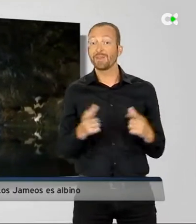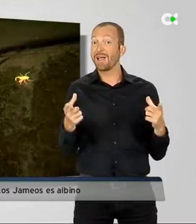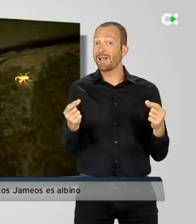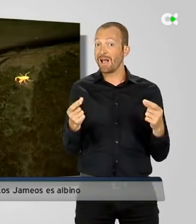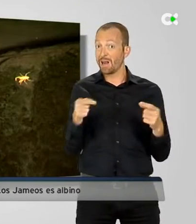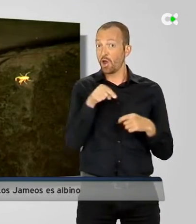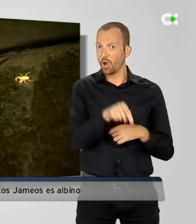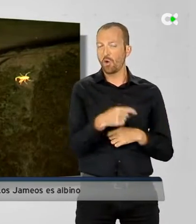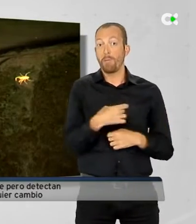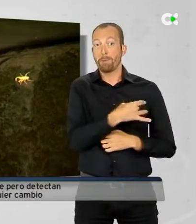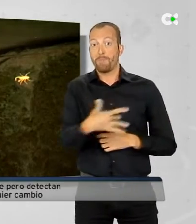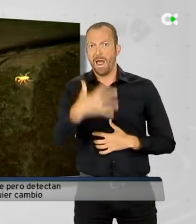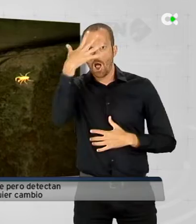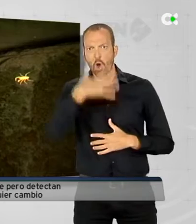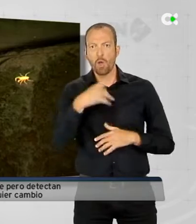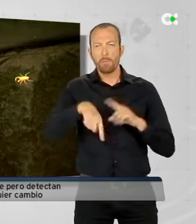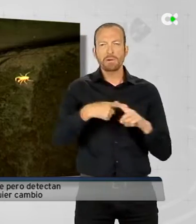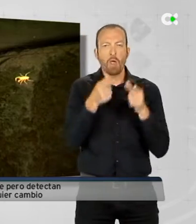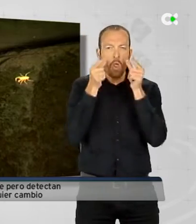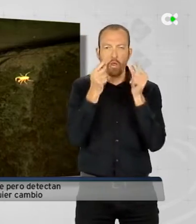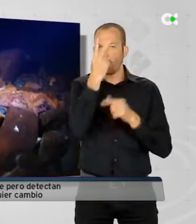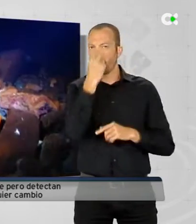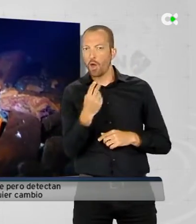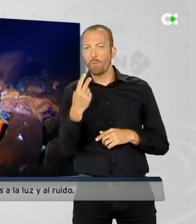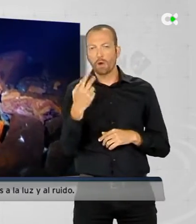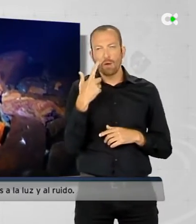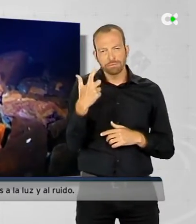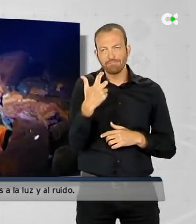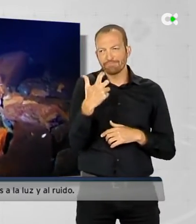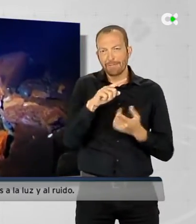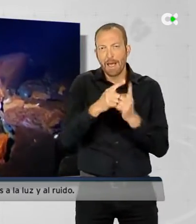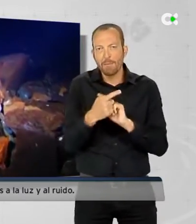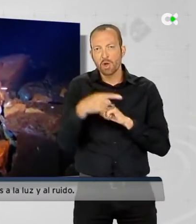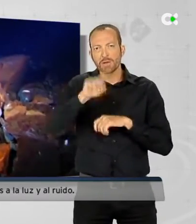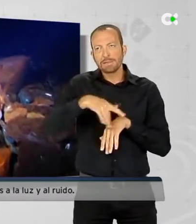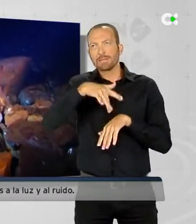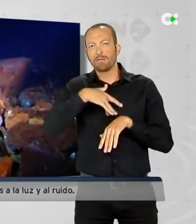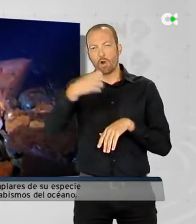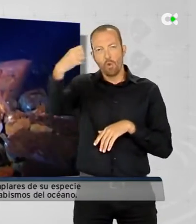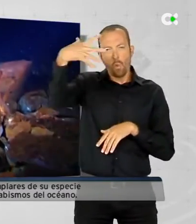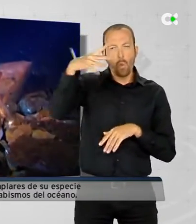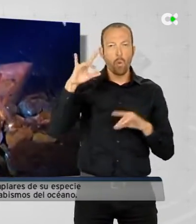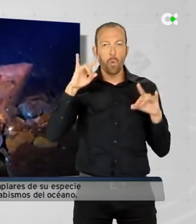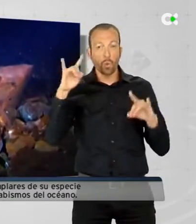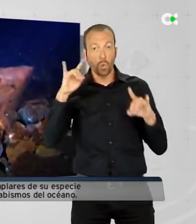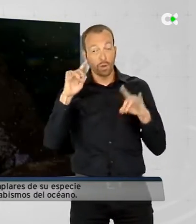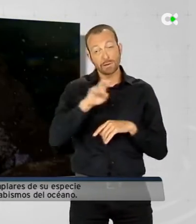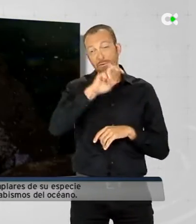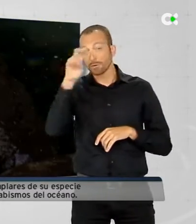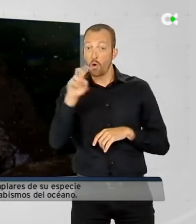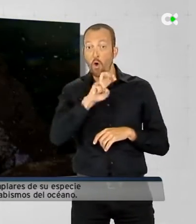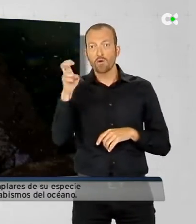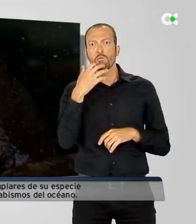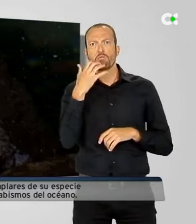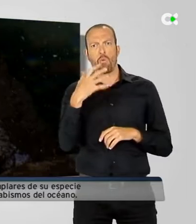de los Jameos es albino y apenas ve, pero detectan cualquier cambio y son sensibles a la luz y al ruido. Los demás ejemplares de su especie habitan